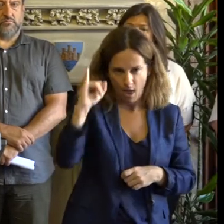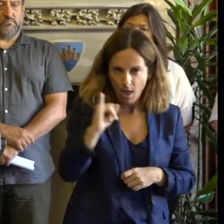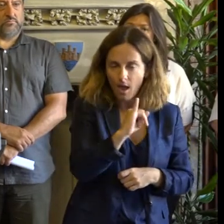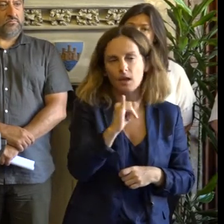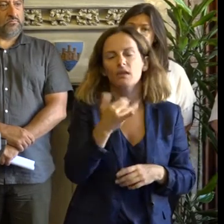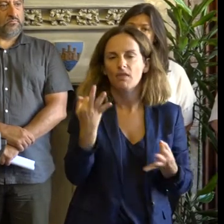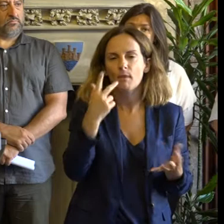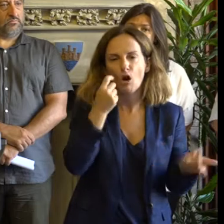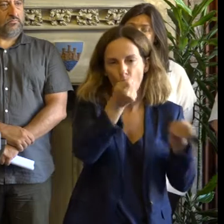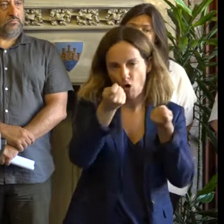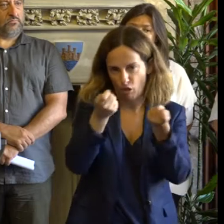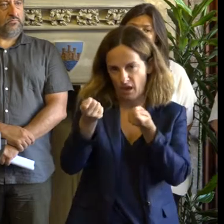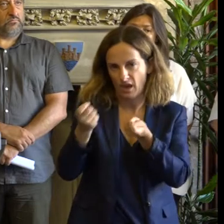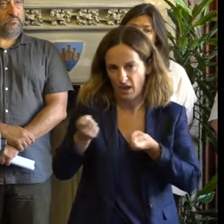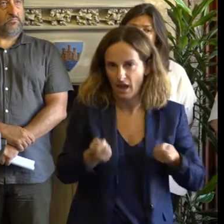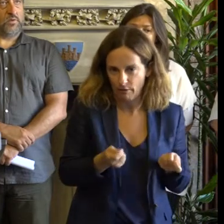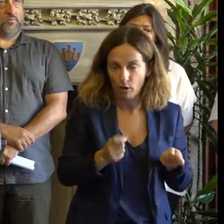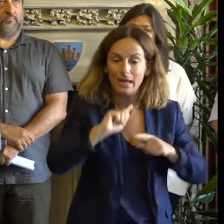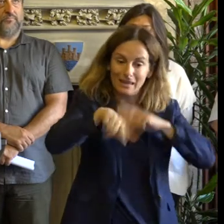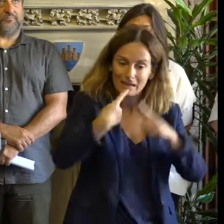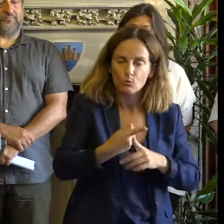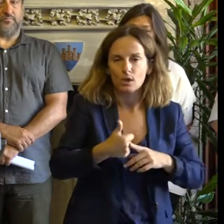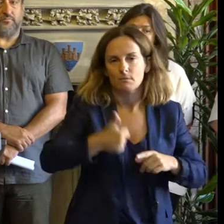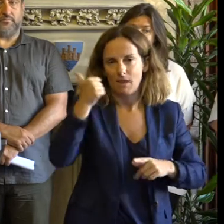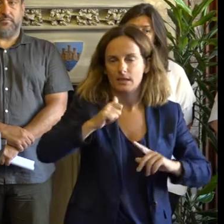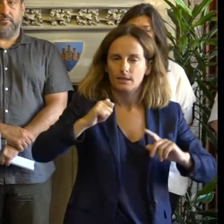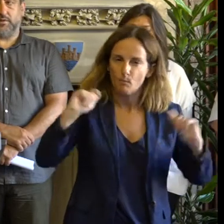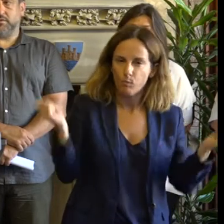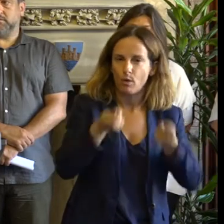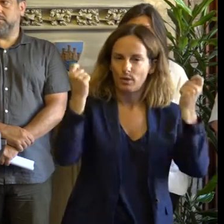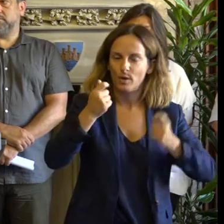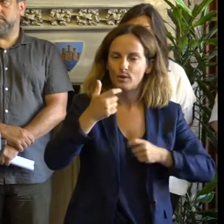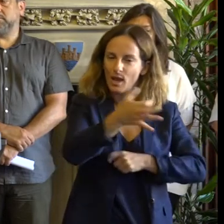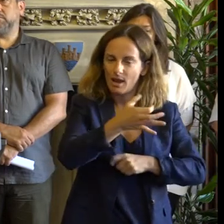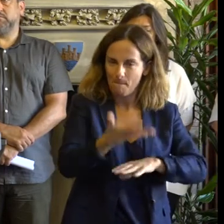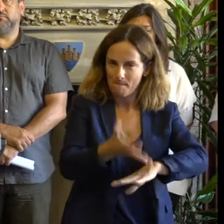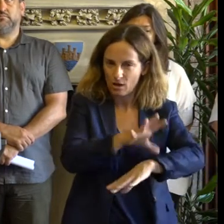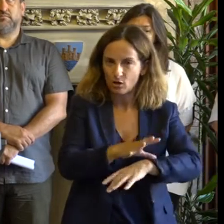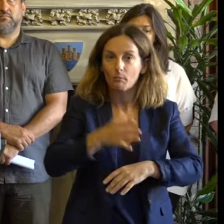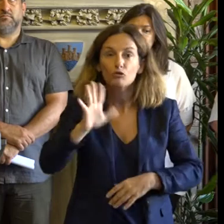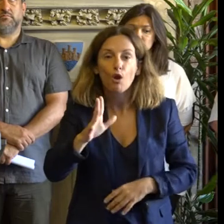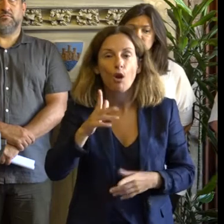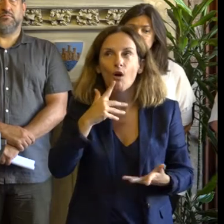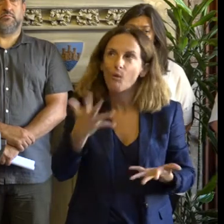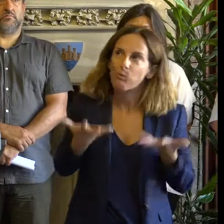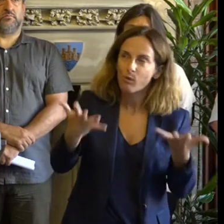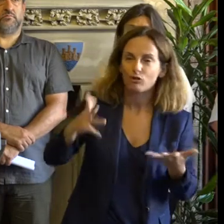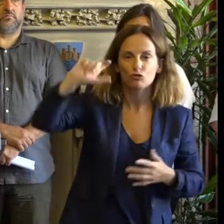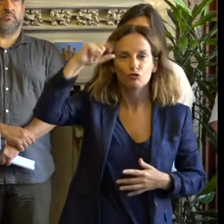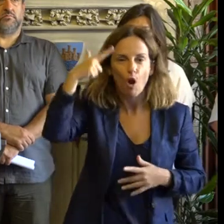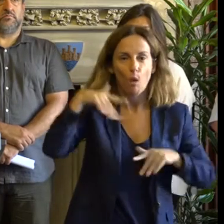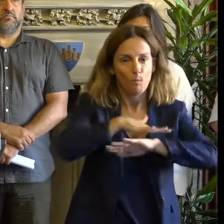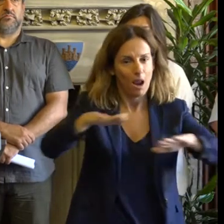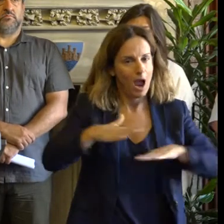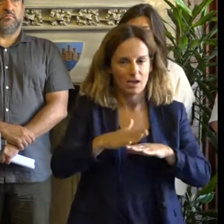molt especialment després encara per a fer una promoció de la nostra illa que vagi molt més enllà del sol i platja, no? Fent molta incidència el que